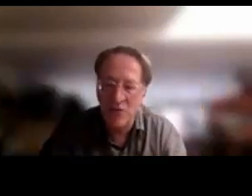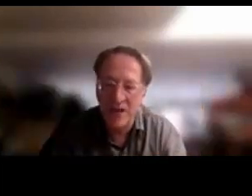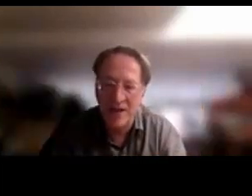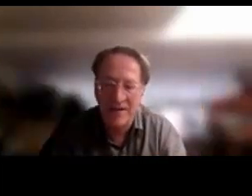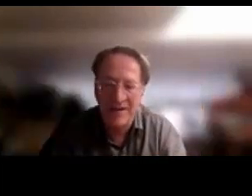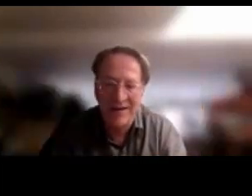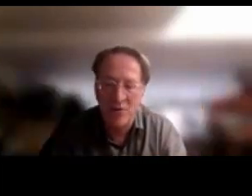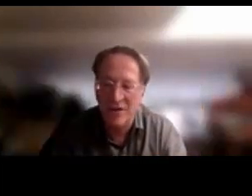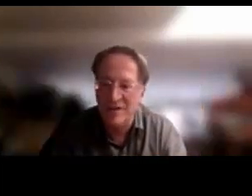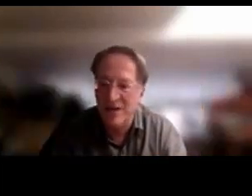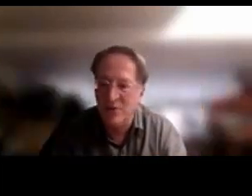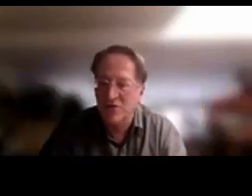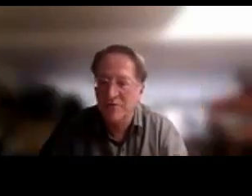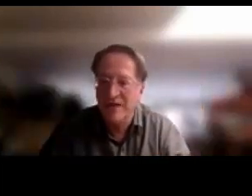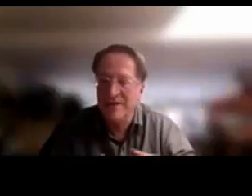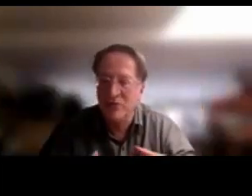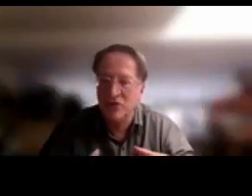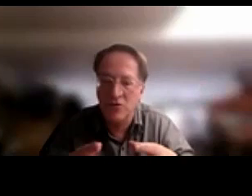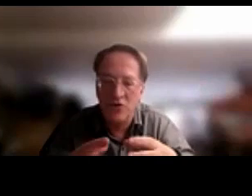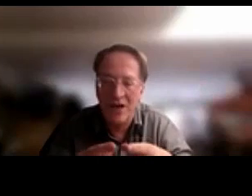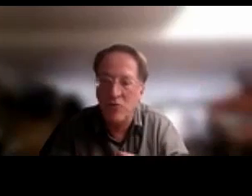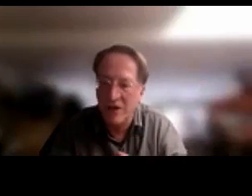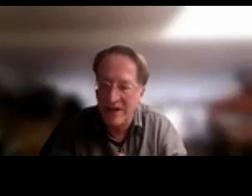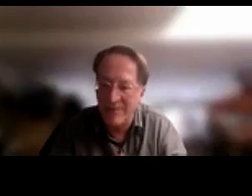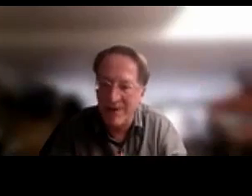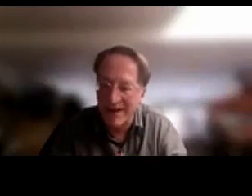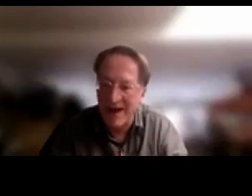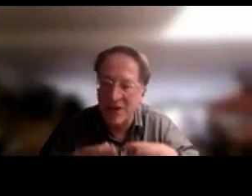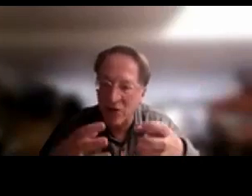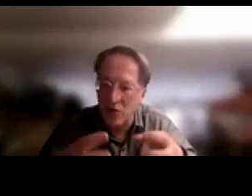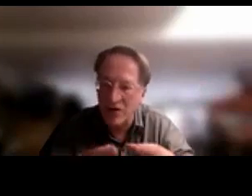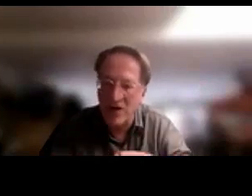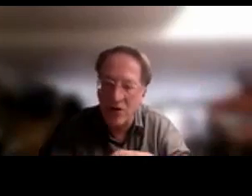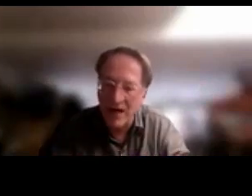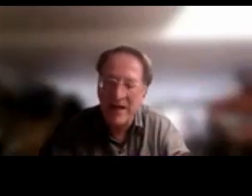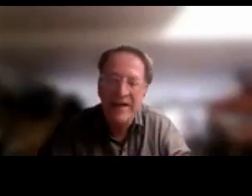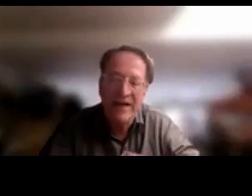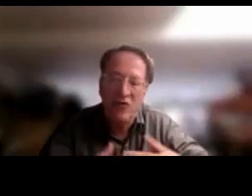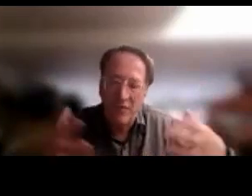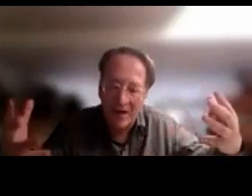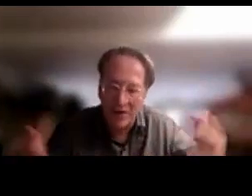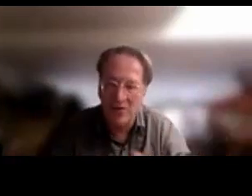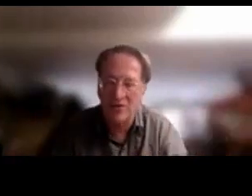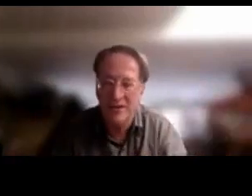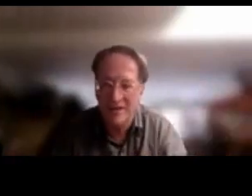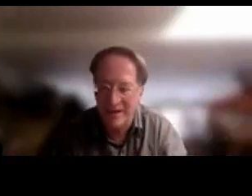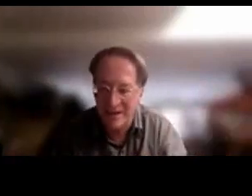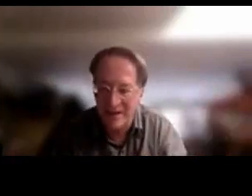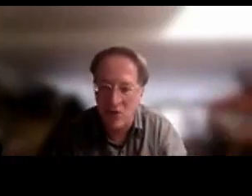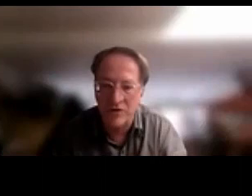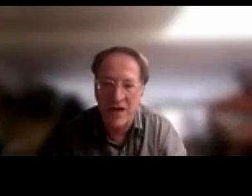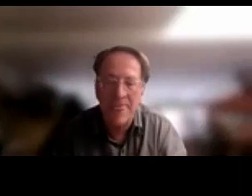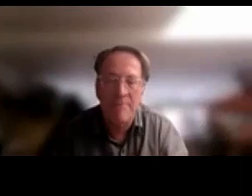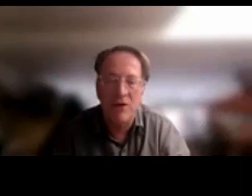de comunidad. Como les decíamos, iniciamos como una comunidad barrial, una comunidad local en un barrio en el occidente